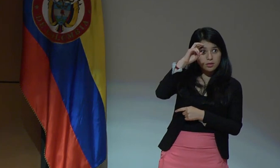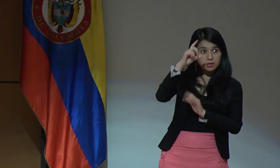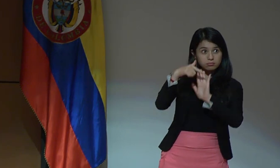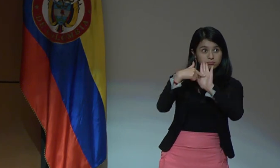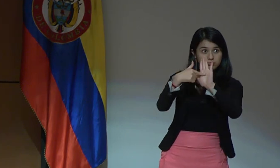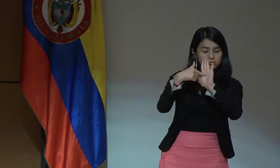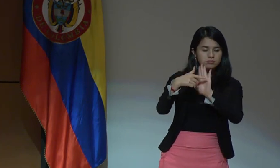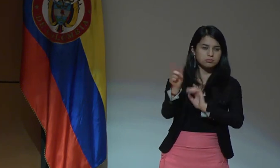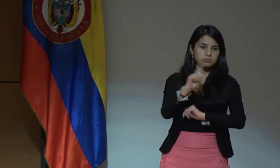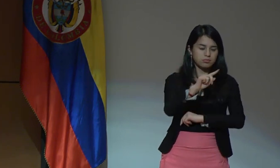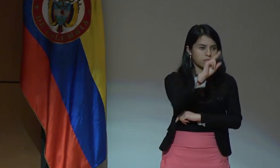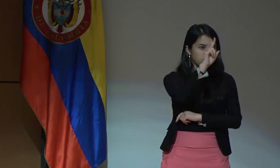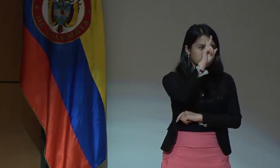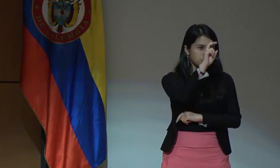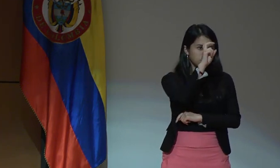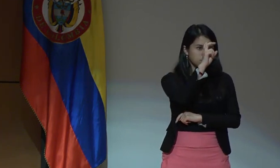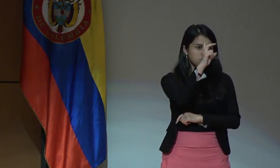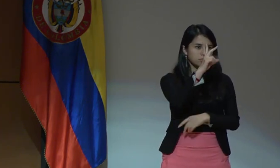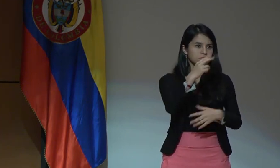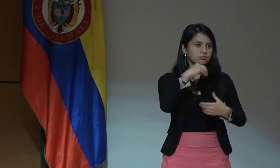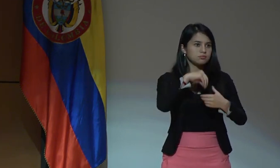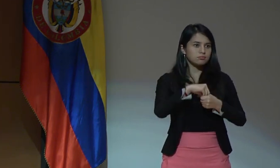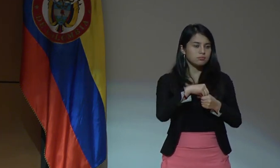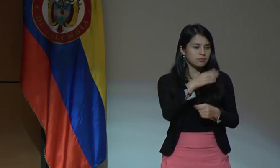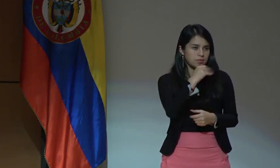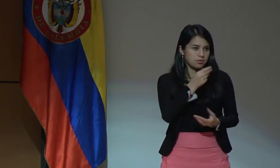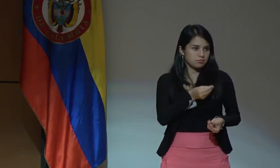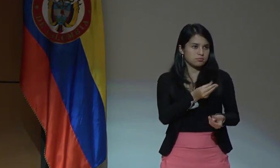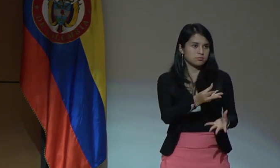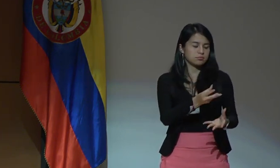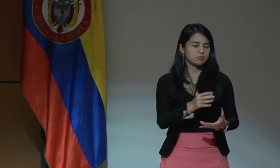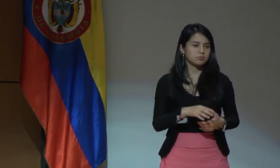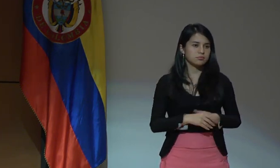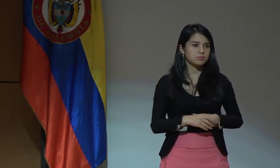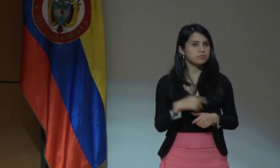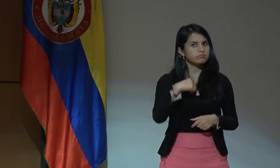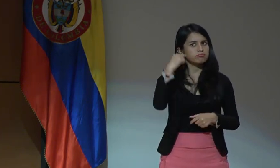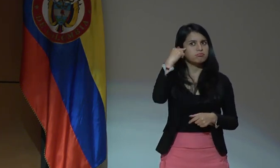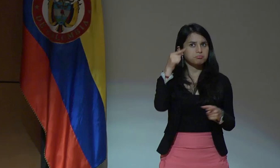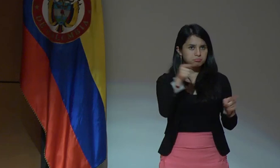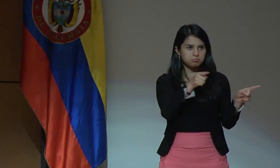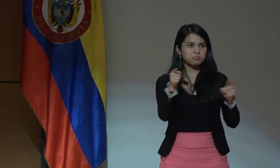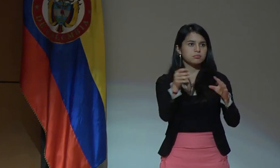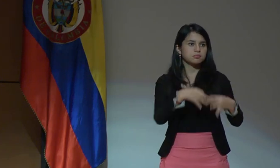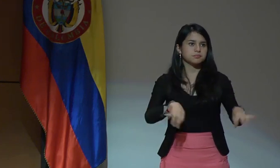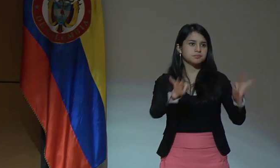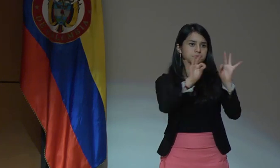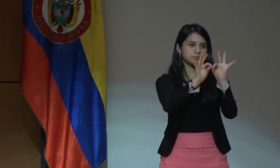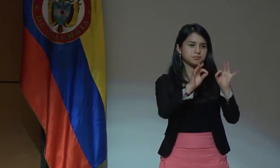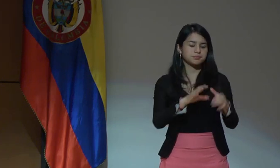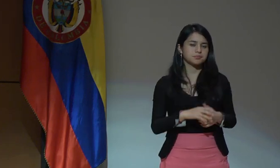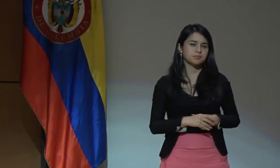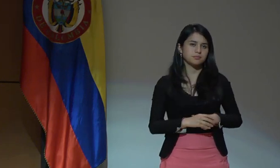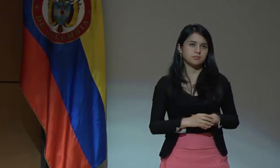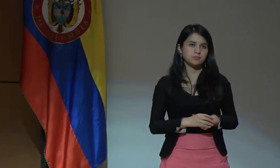ilustrada, racionalidad sin amnesia, que me parece muy importante.